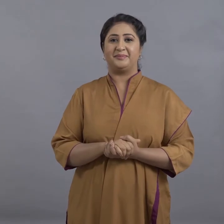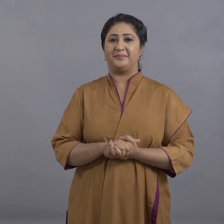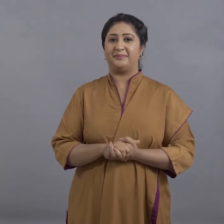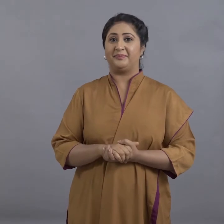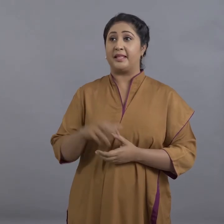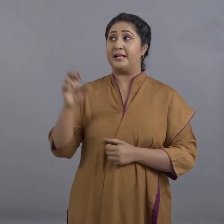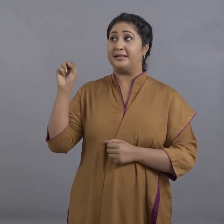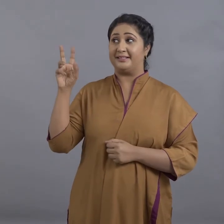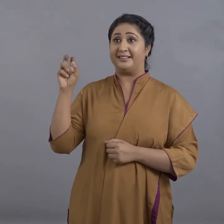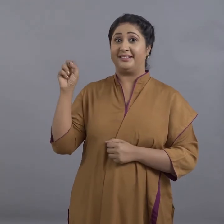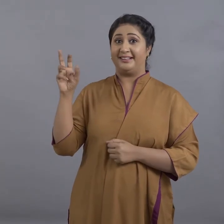सितारा,